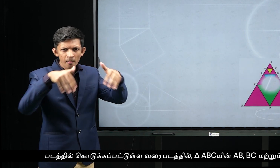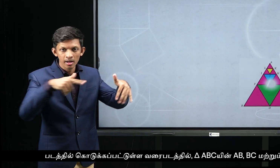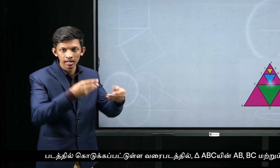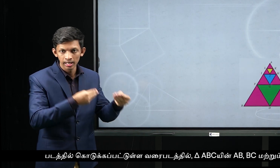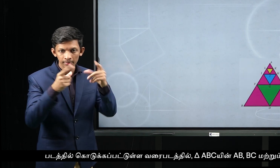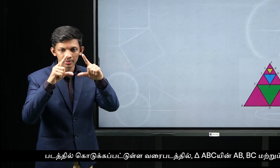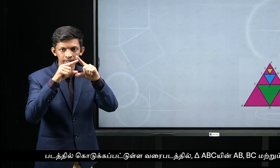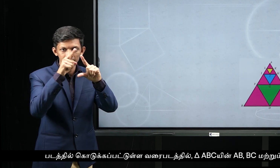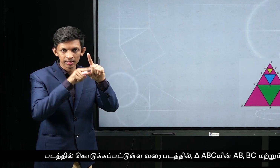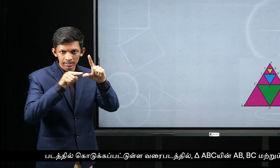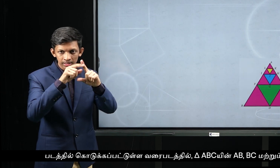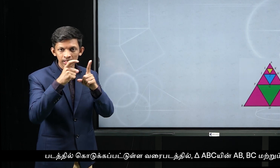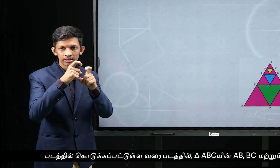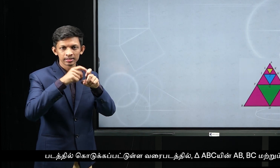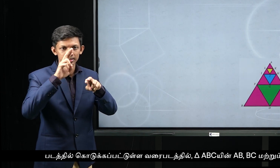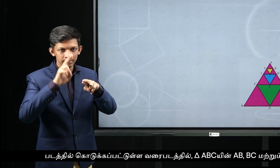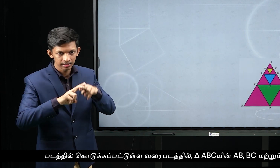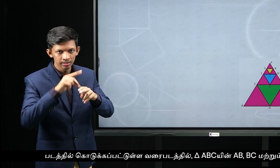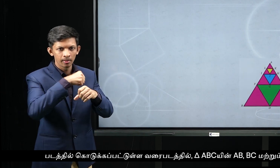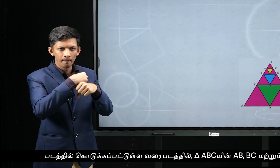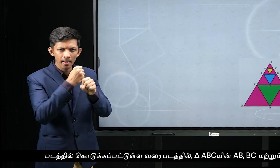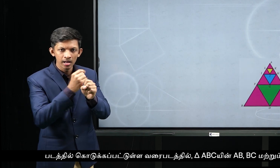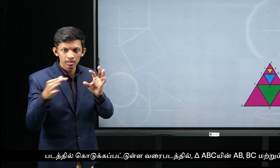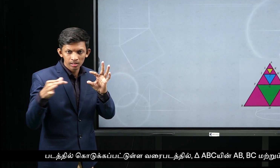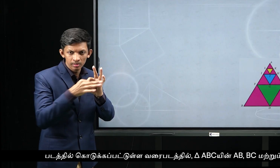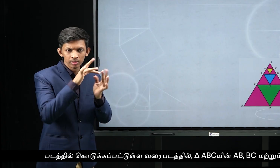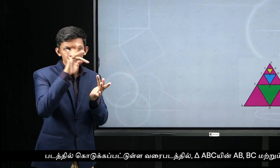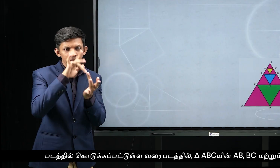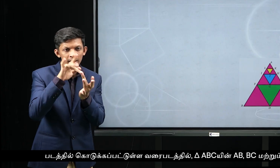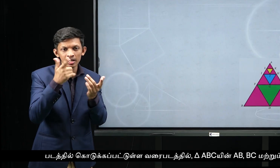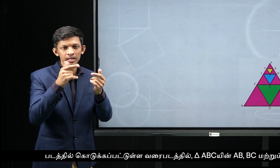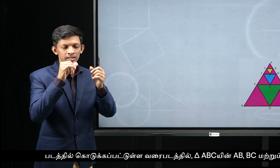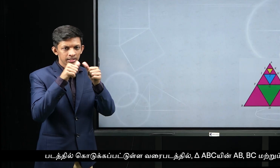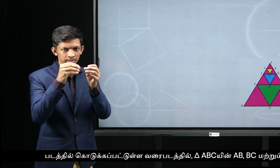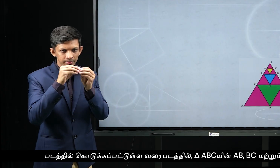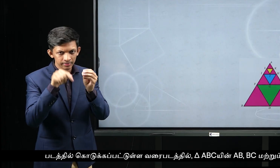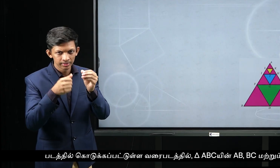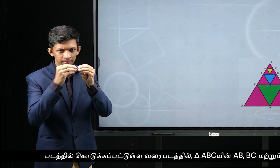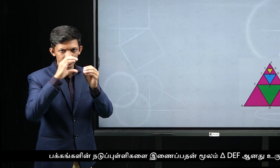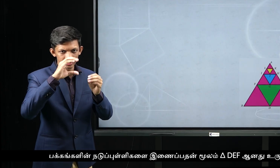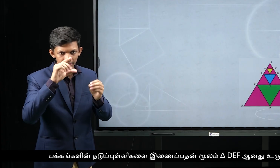முக்கோணம் ABCயின் AB, BC மற்றும் CA ஆகிய